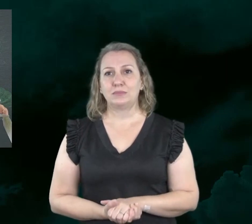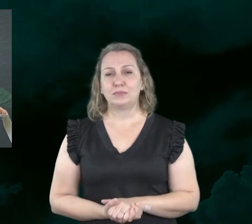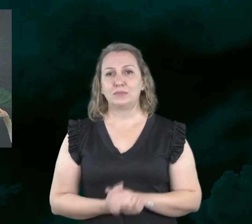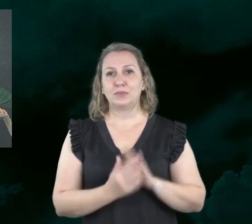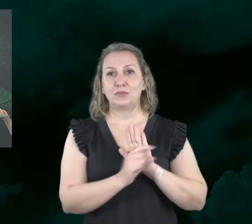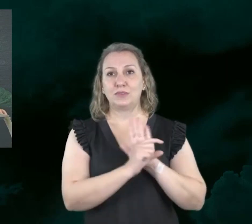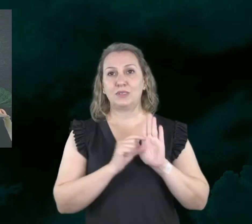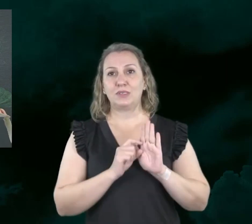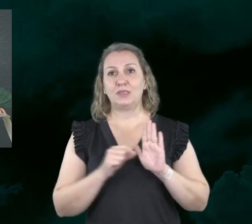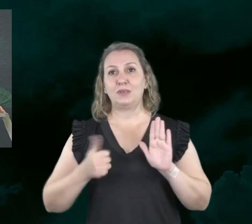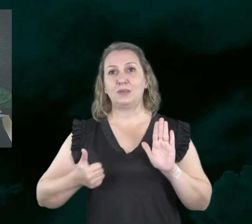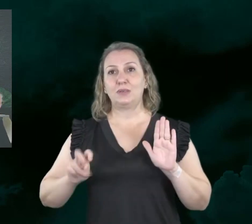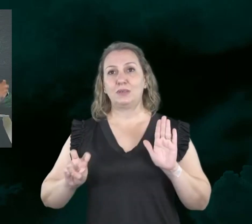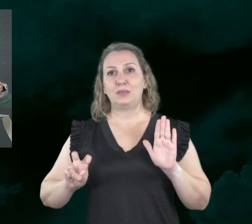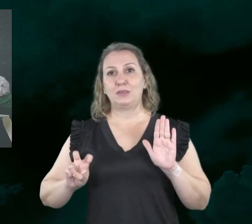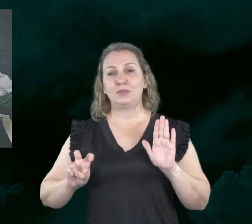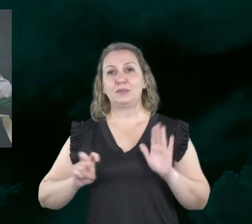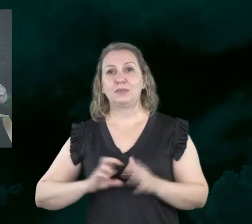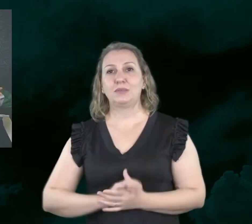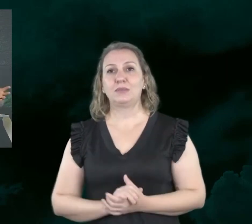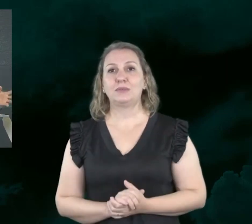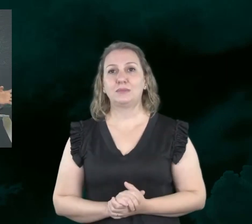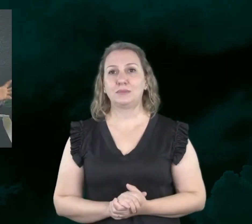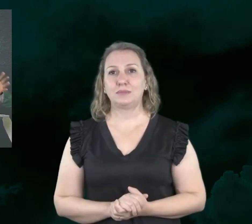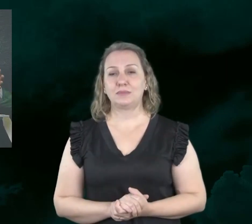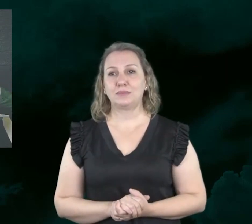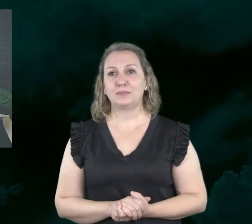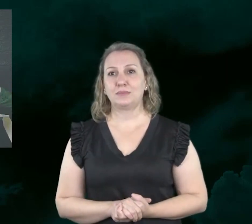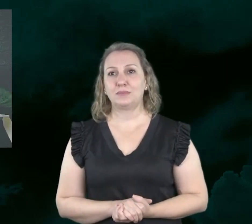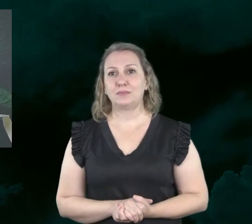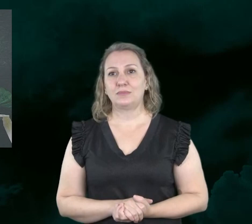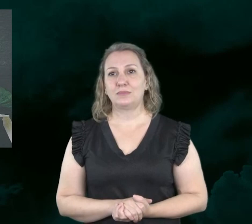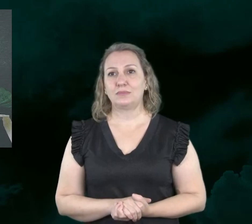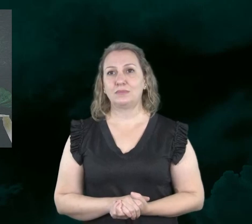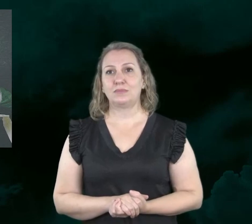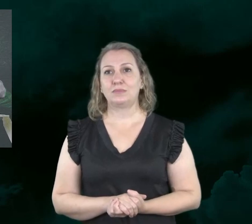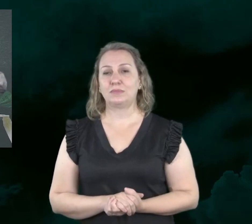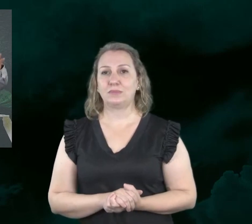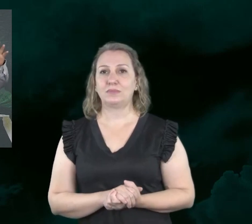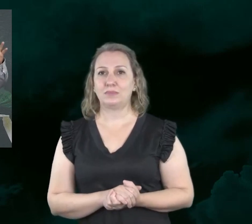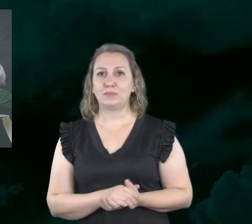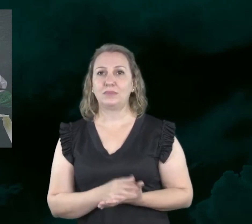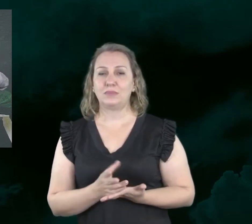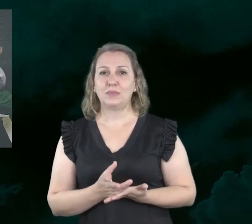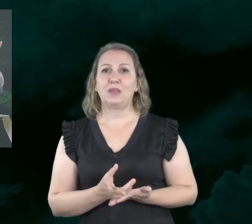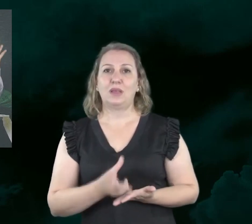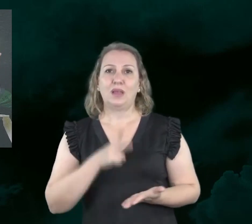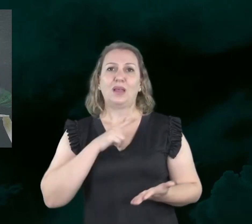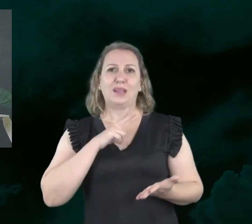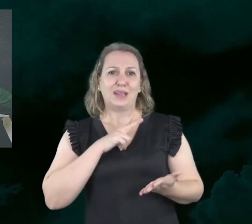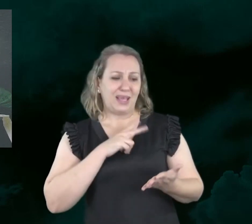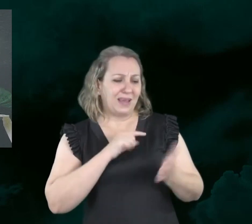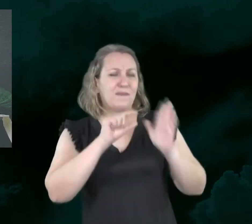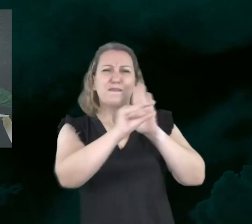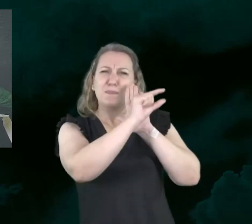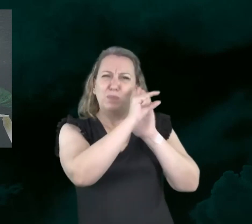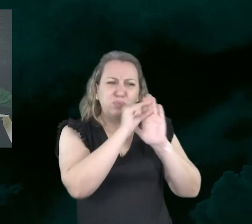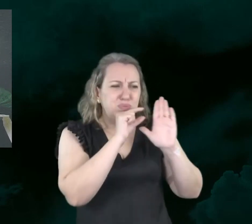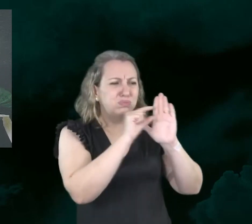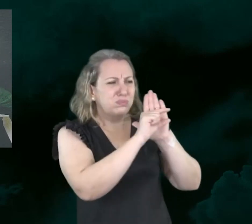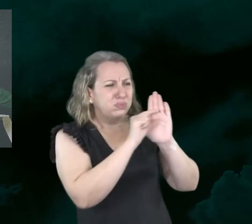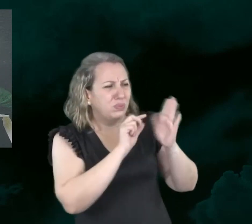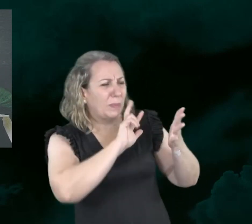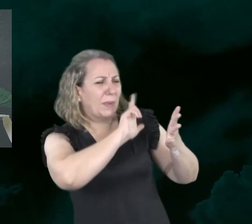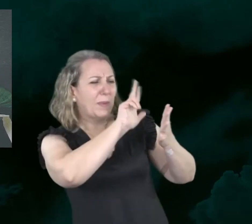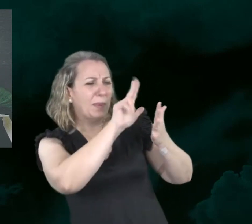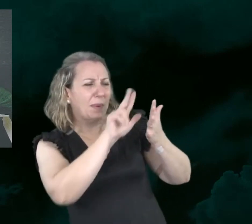versículo 15. Tá? Eu vou deixar passar muitos versículos, mas aqui é importante ler